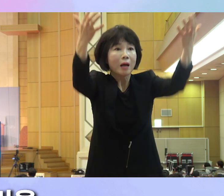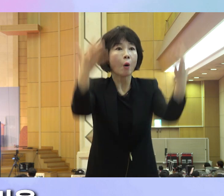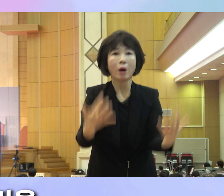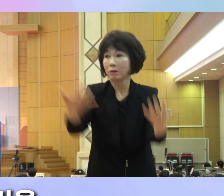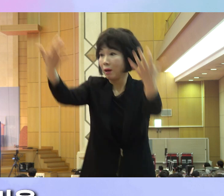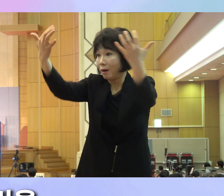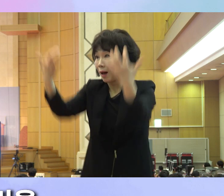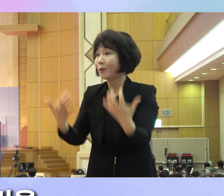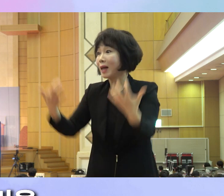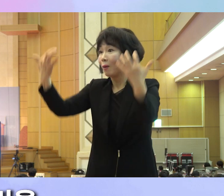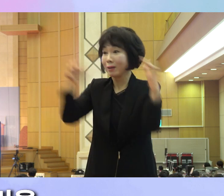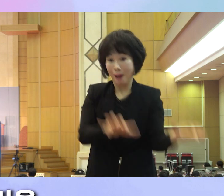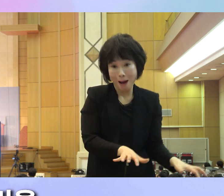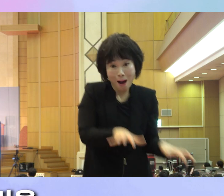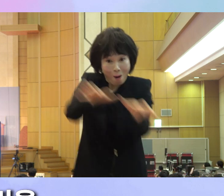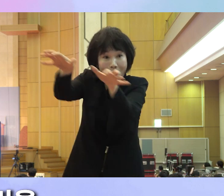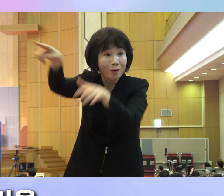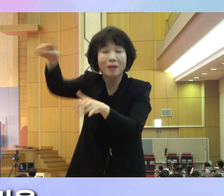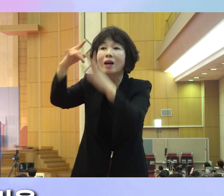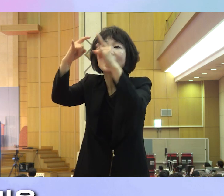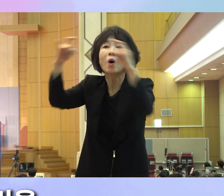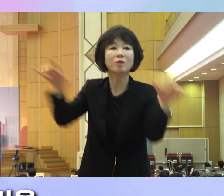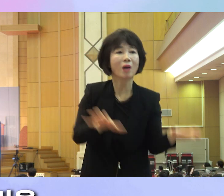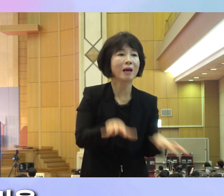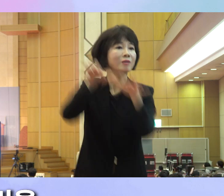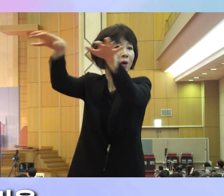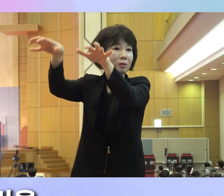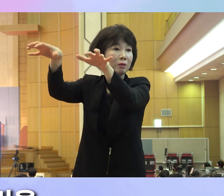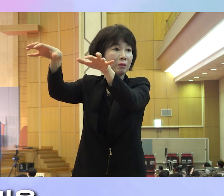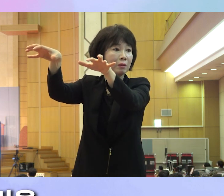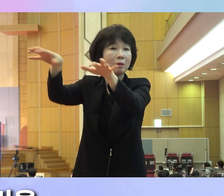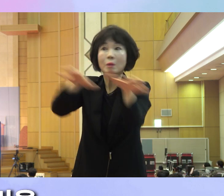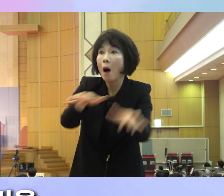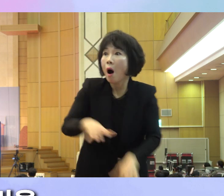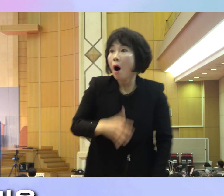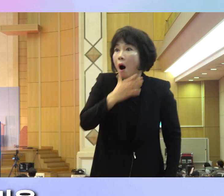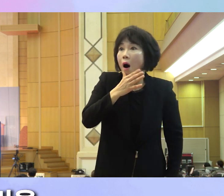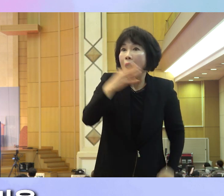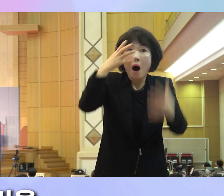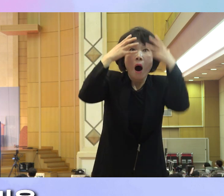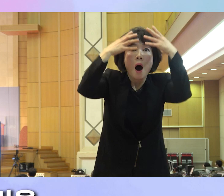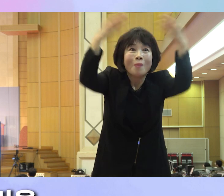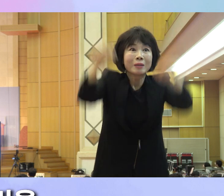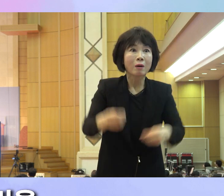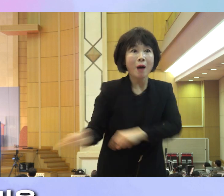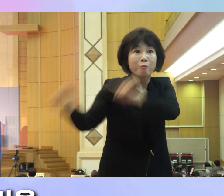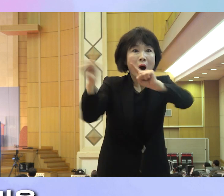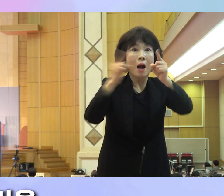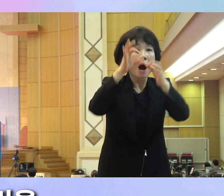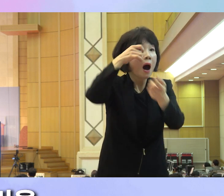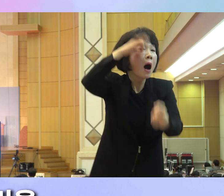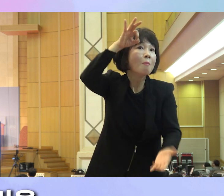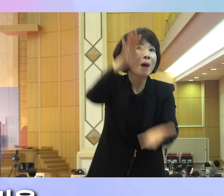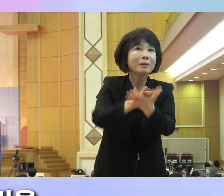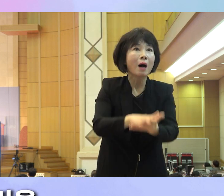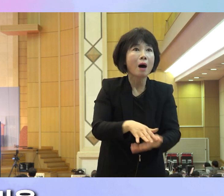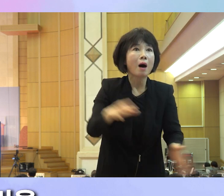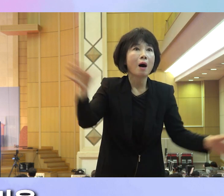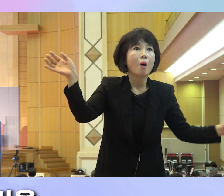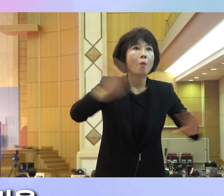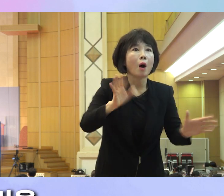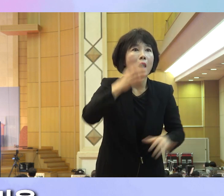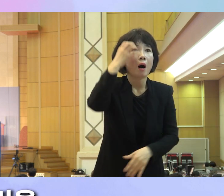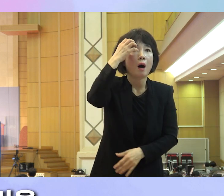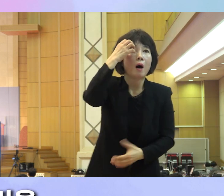성도들의 무덤 속에서 예수님이 부활한 후에 그들도 살아나와서 거룩한